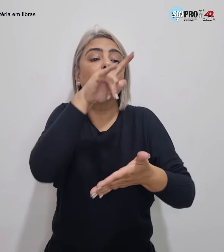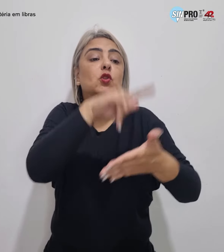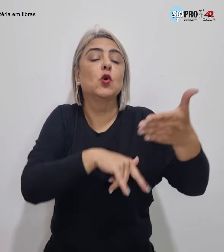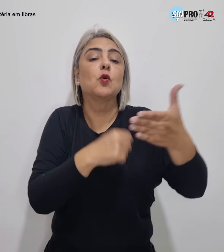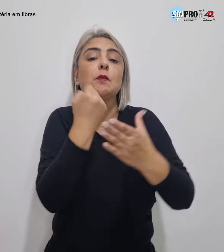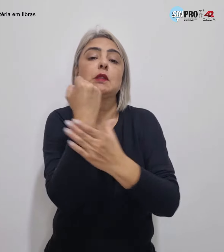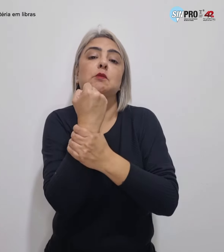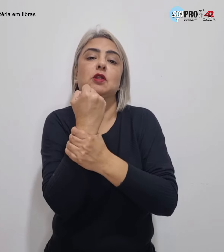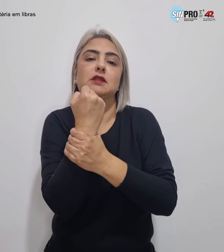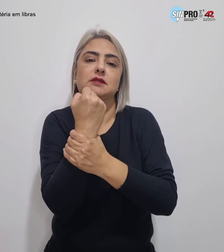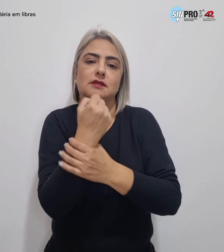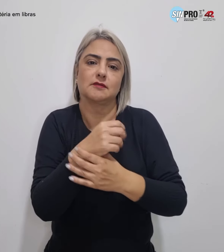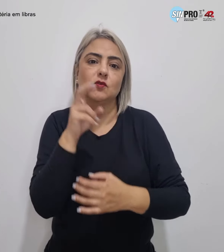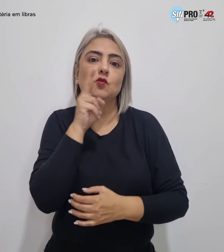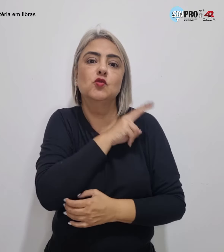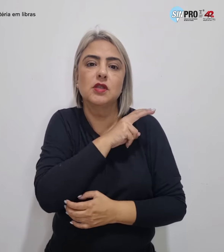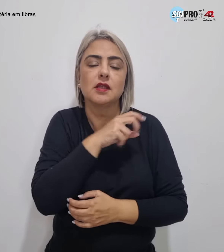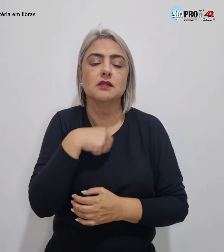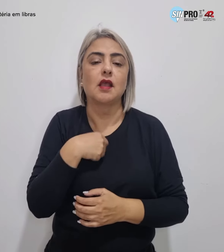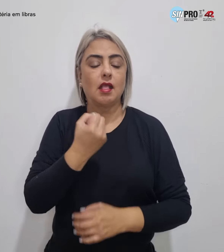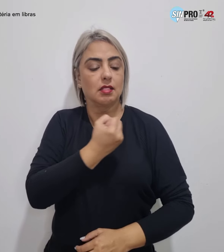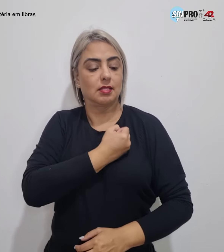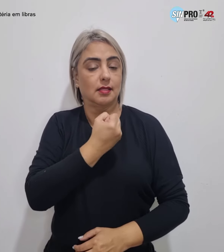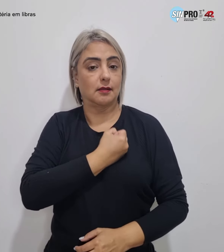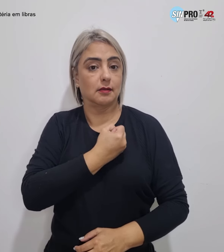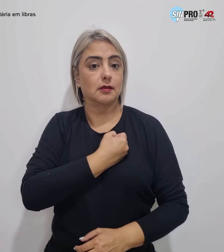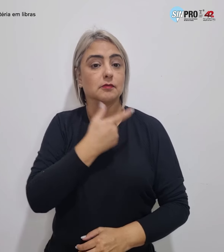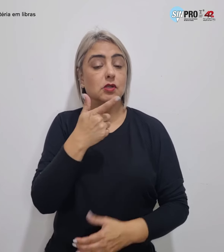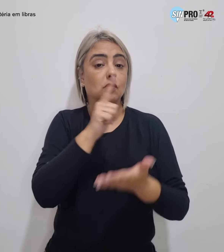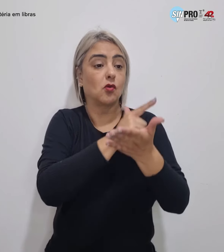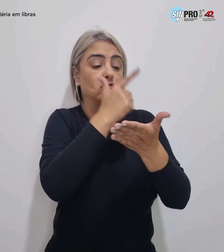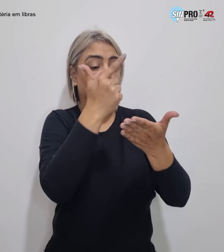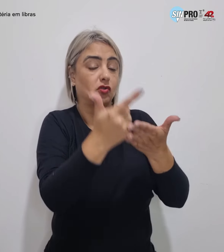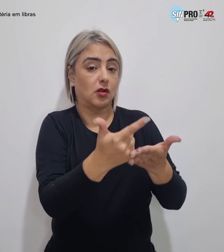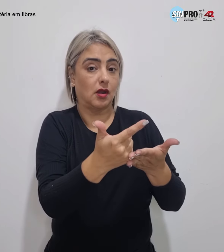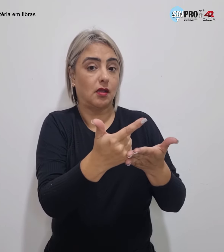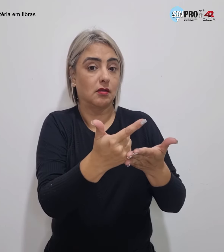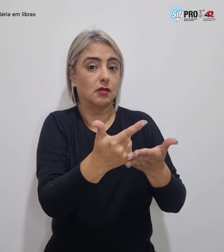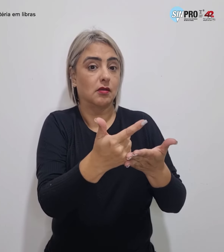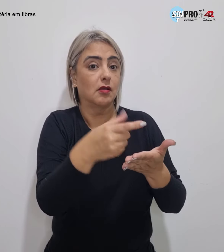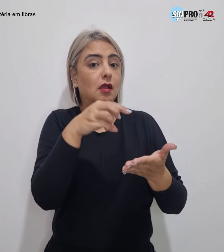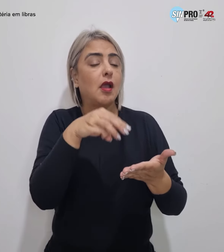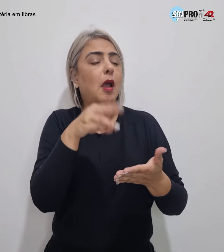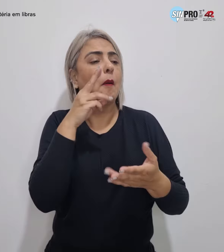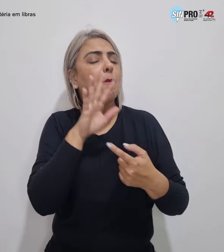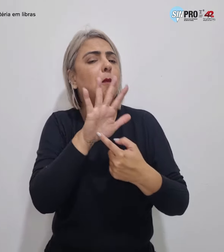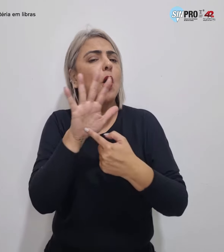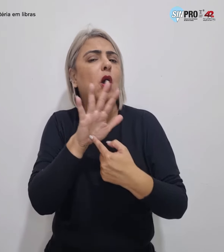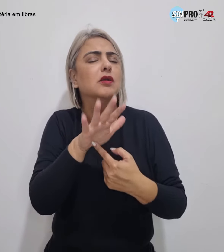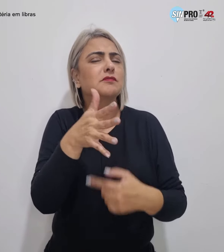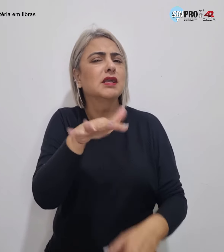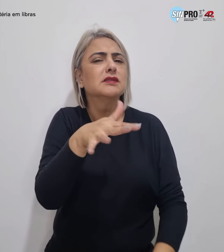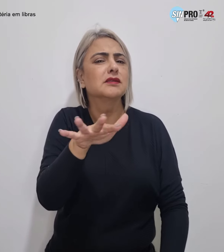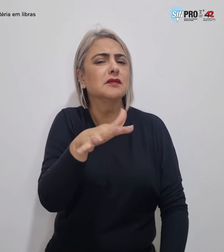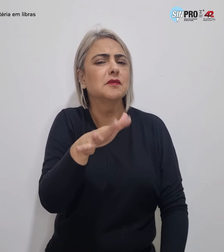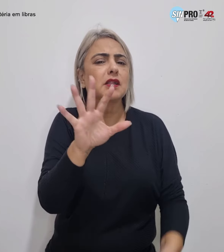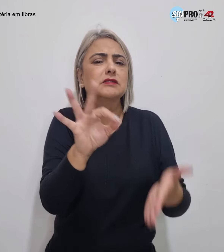urgência esse número segundo matéria do metrópoles representa uma média de registros